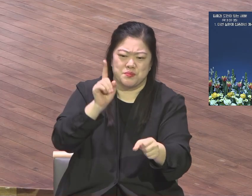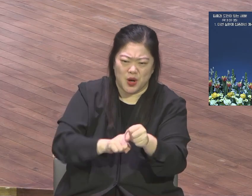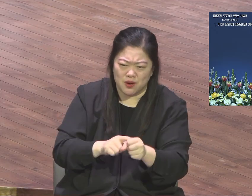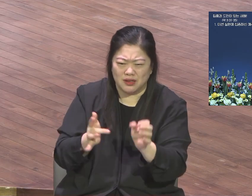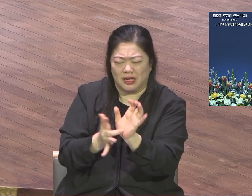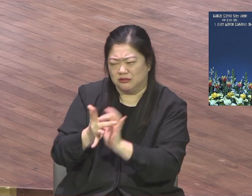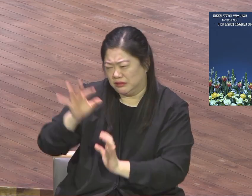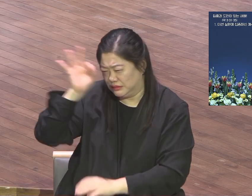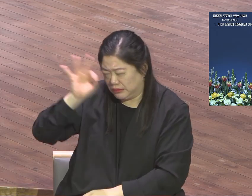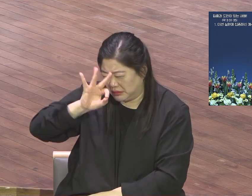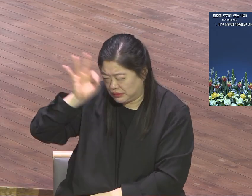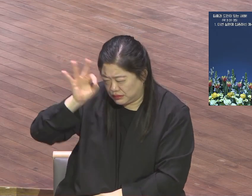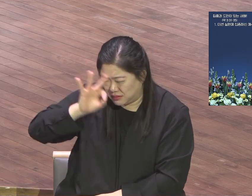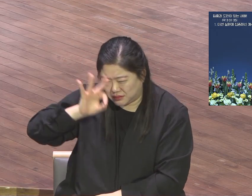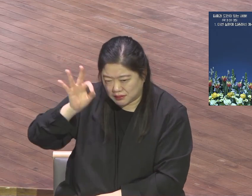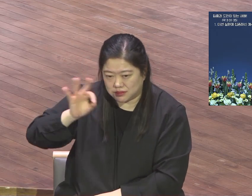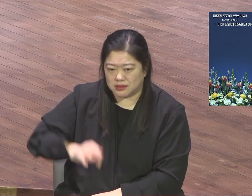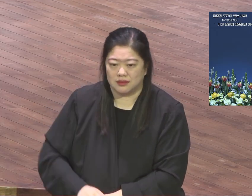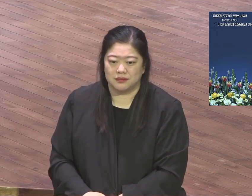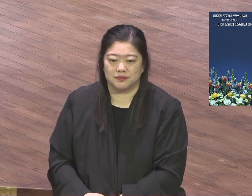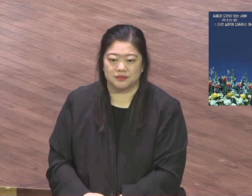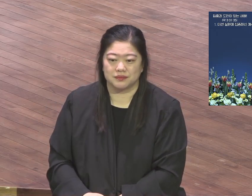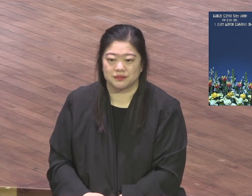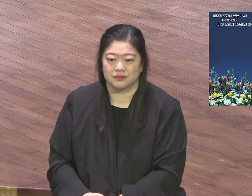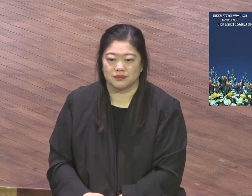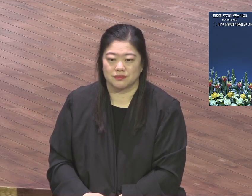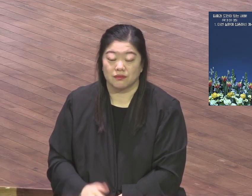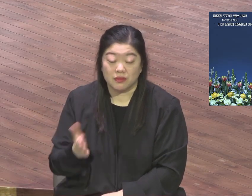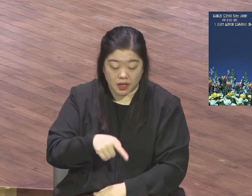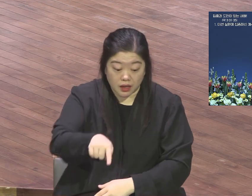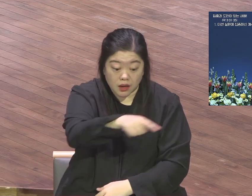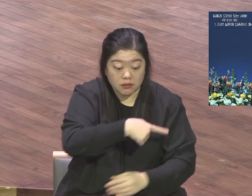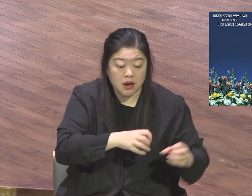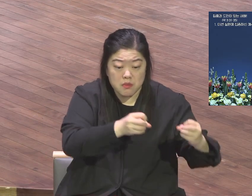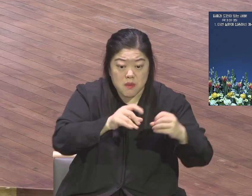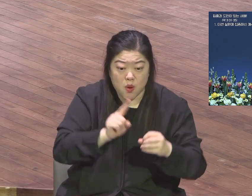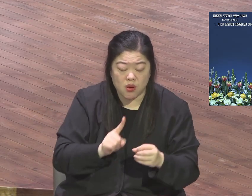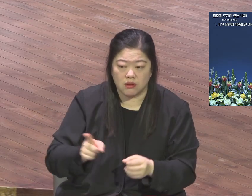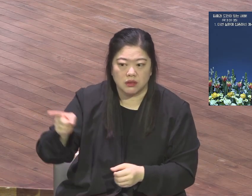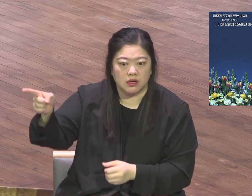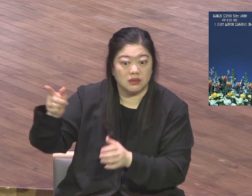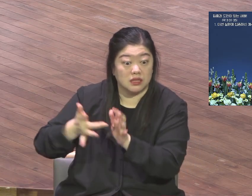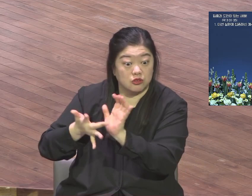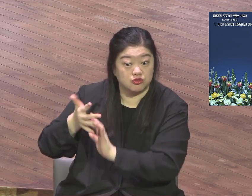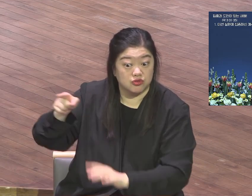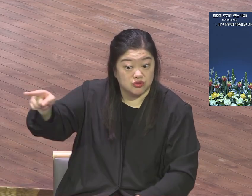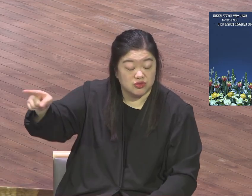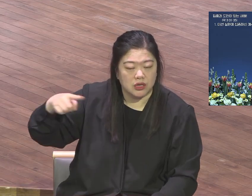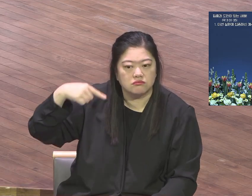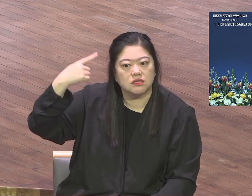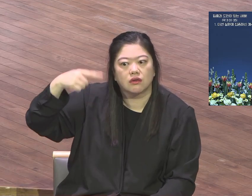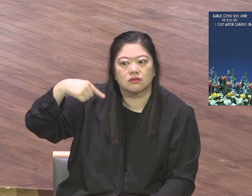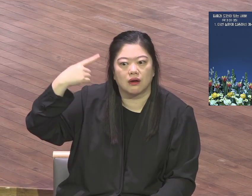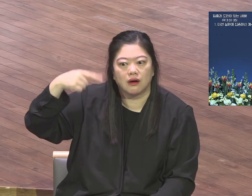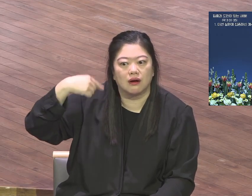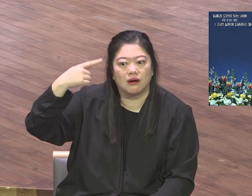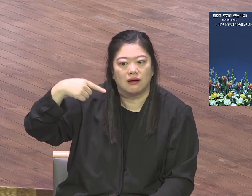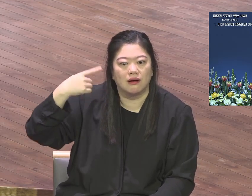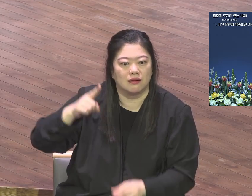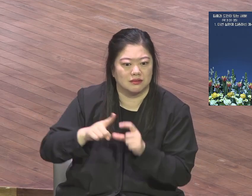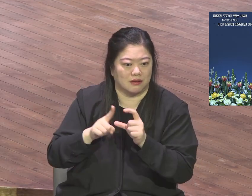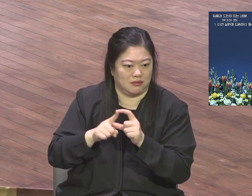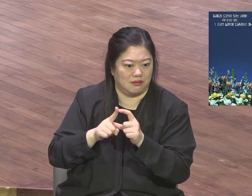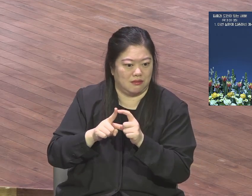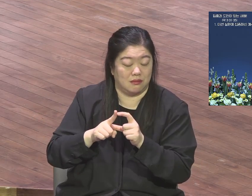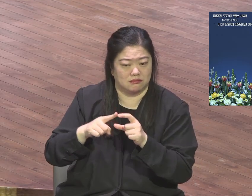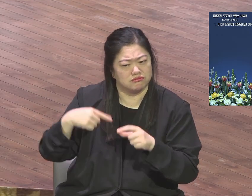뭐냐? 독특하게 예수님이 뭐요? 미쳤다는 것입니다. 여기 미쳤다는 표현을 우리가 잘